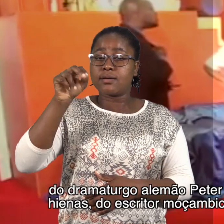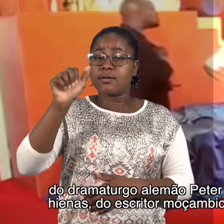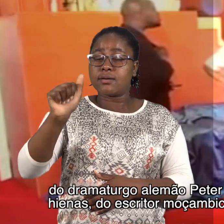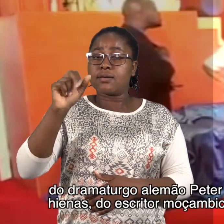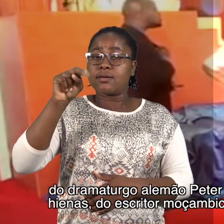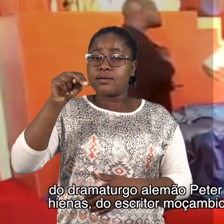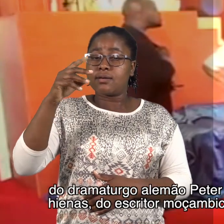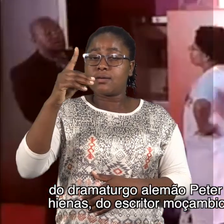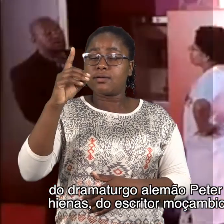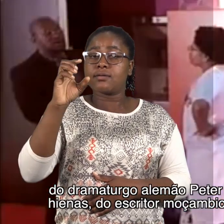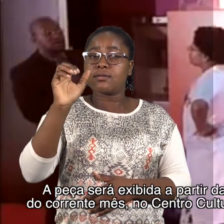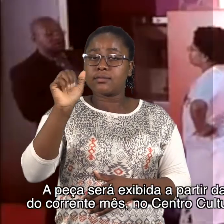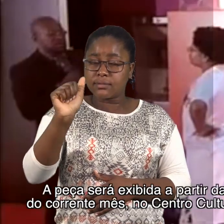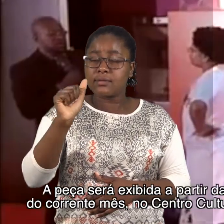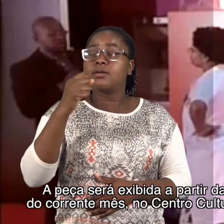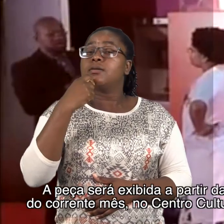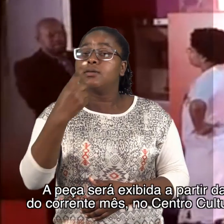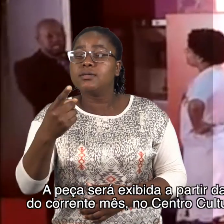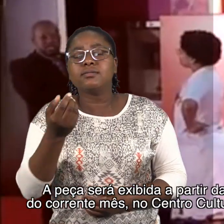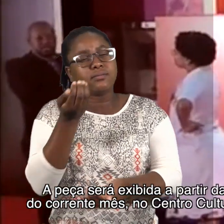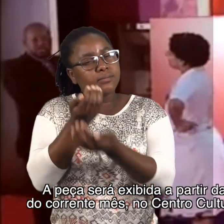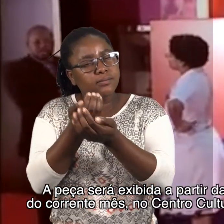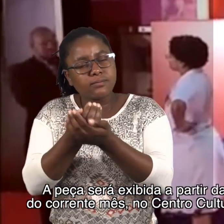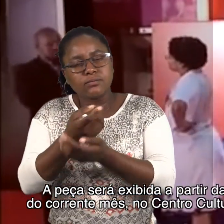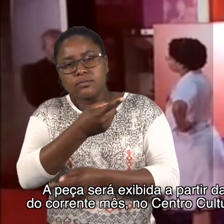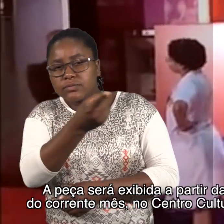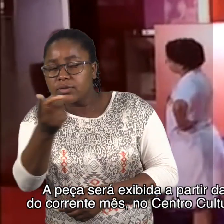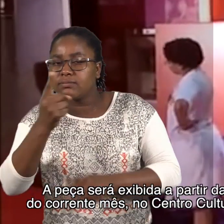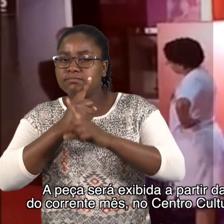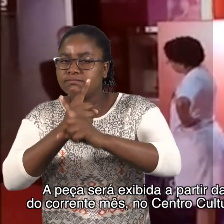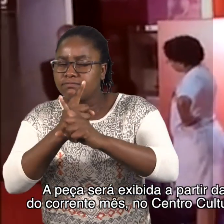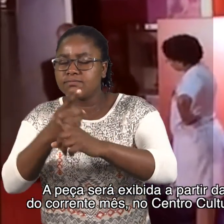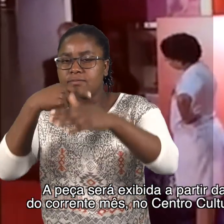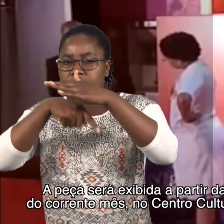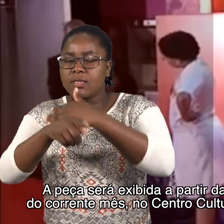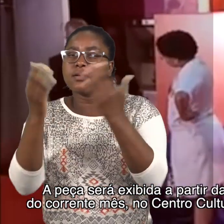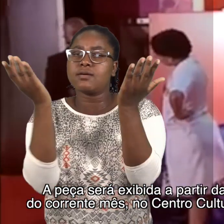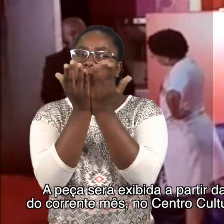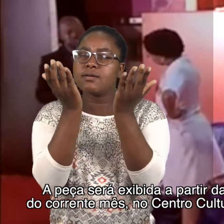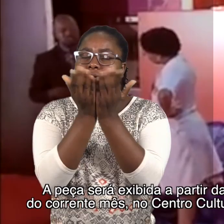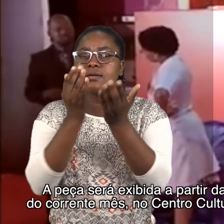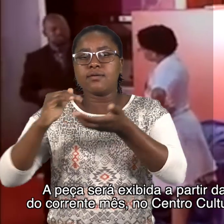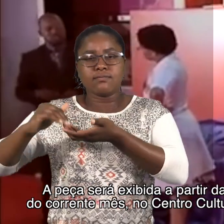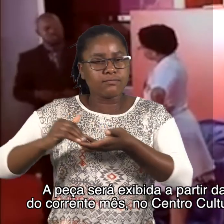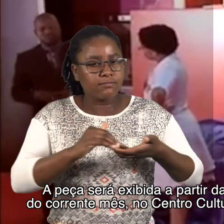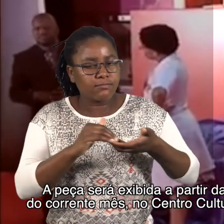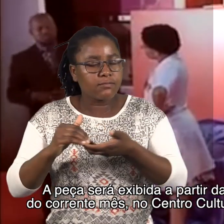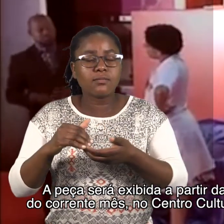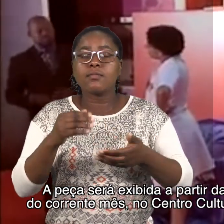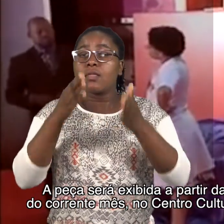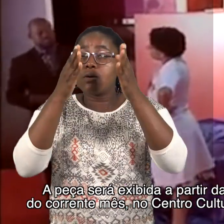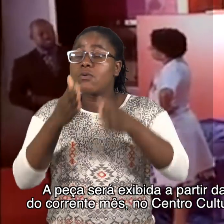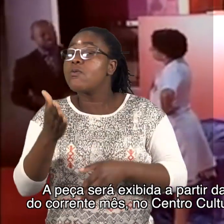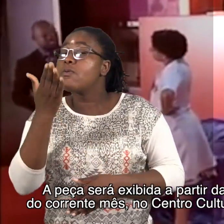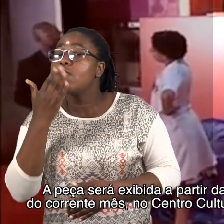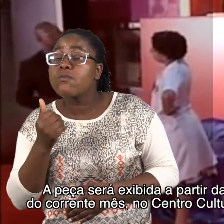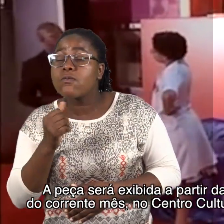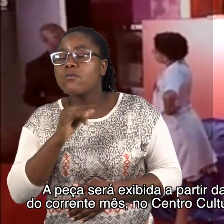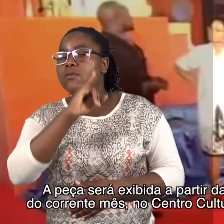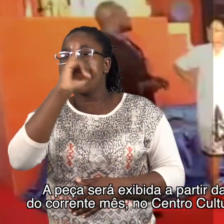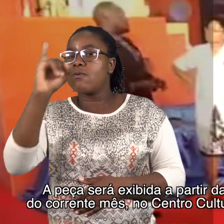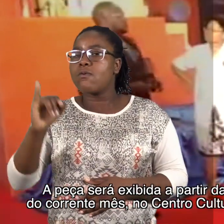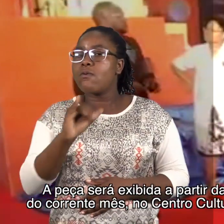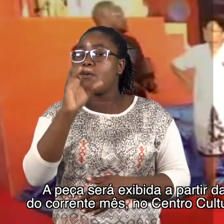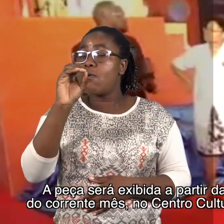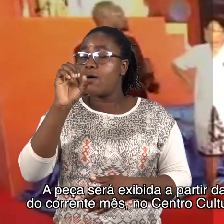moçambicano José Traverino. A peça será exibida a partir das 18h dos dias 18 e 19 de 40 mês no Centro